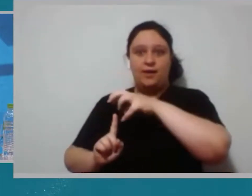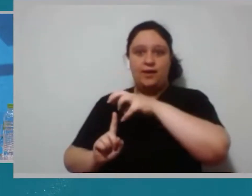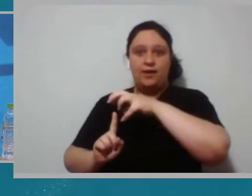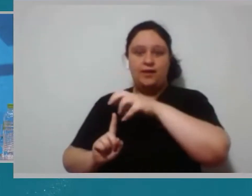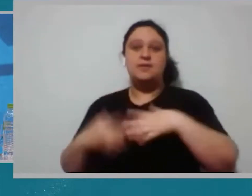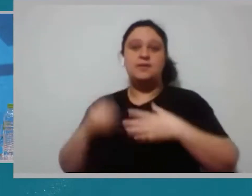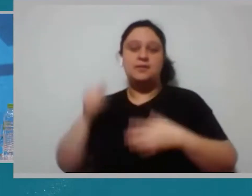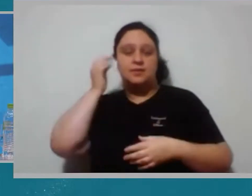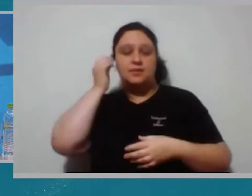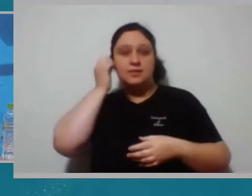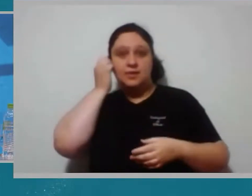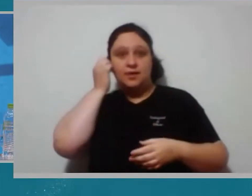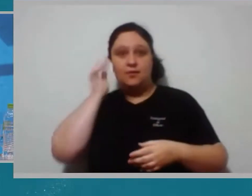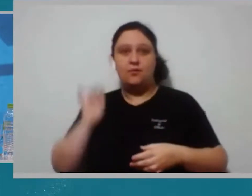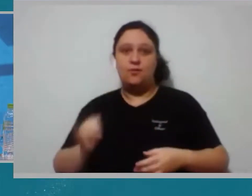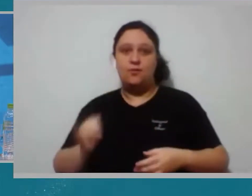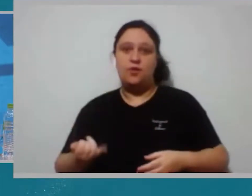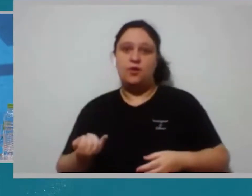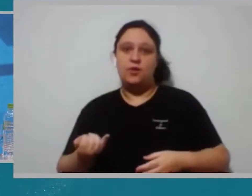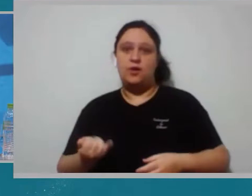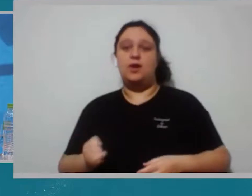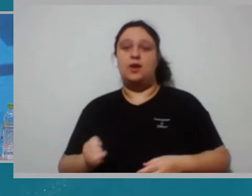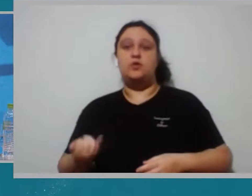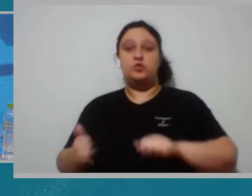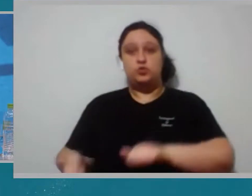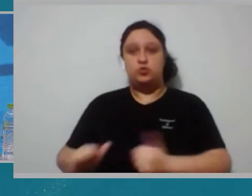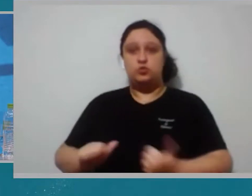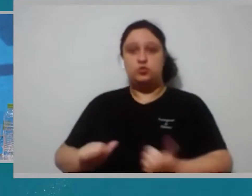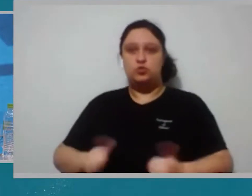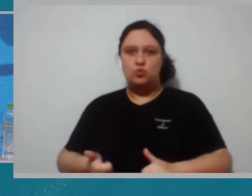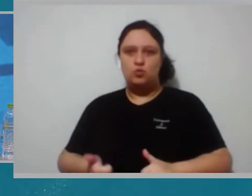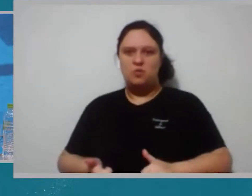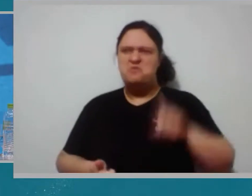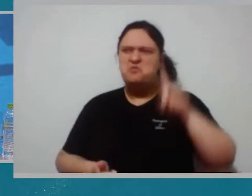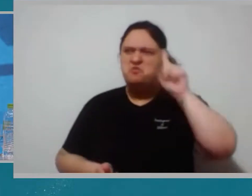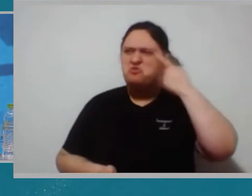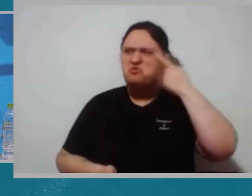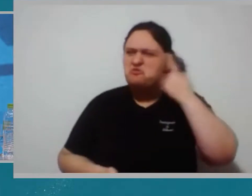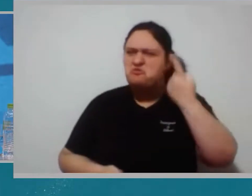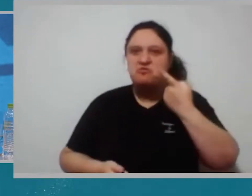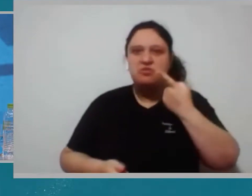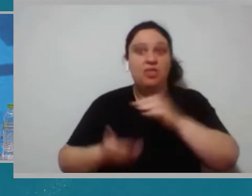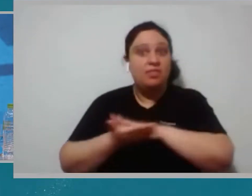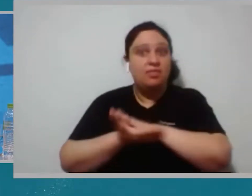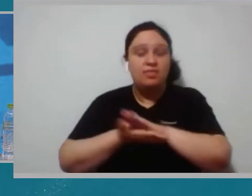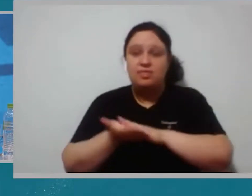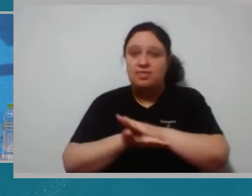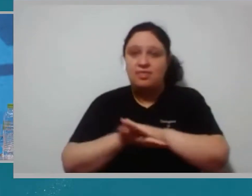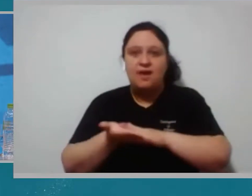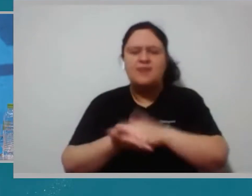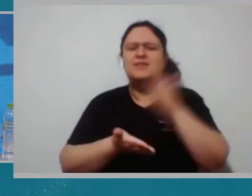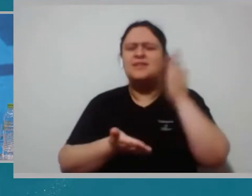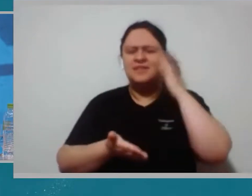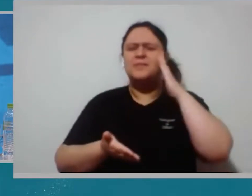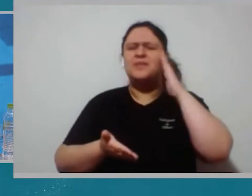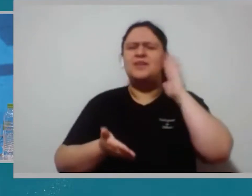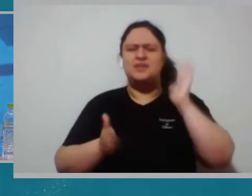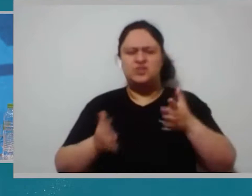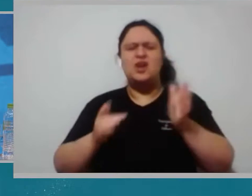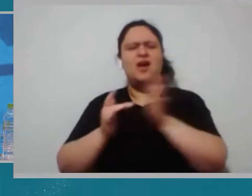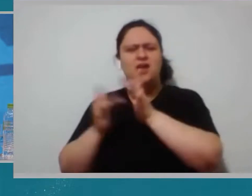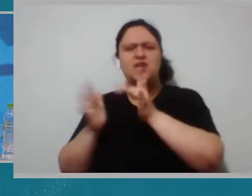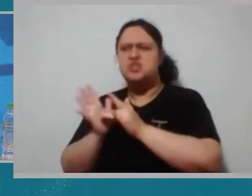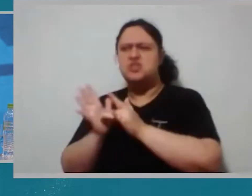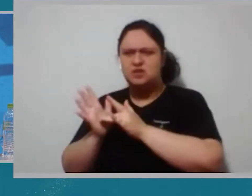seu ventre materno, ele já sabia que este era o Cristo. Este é o rei